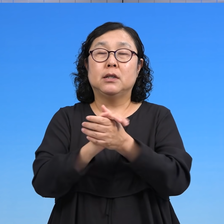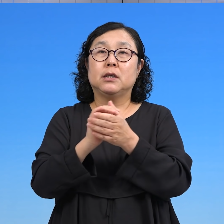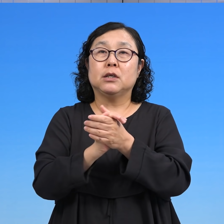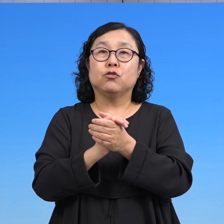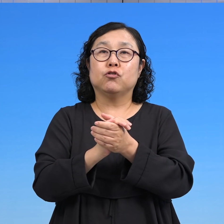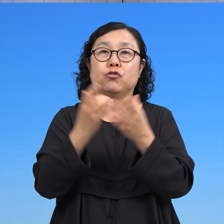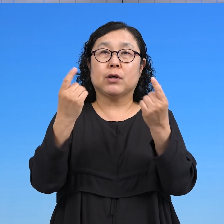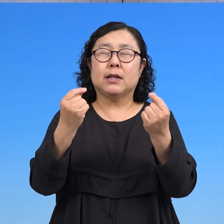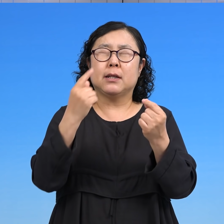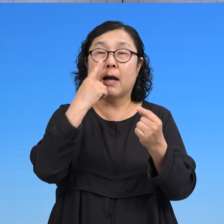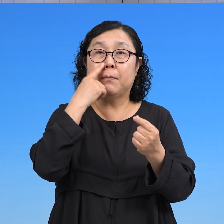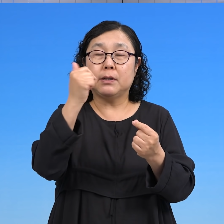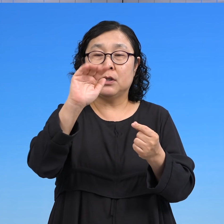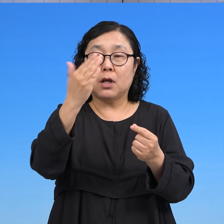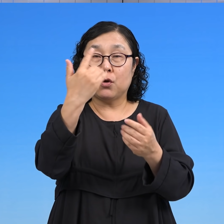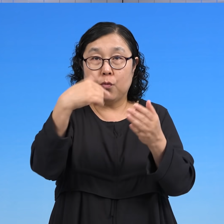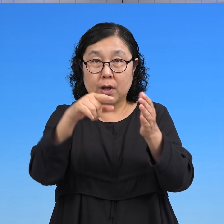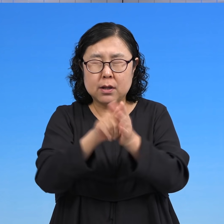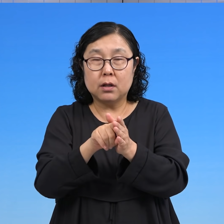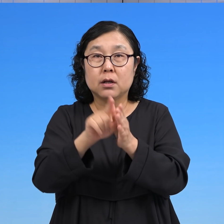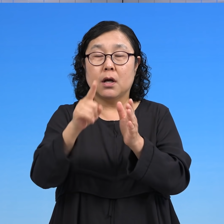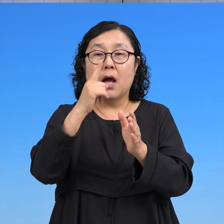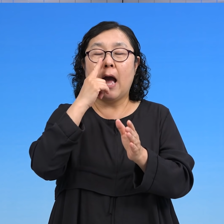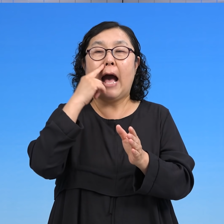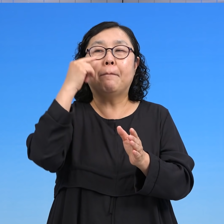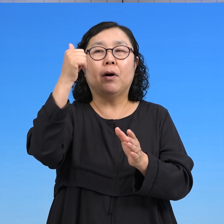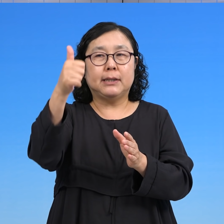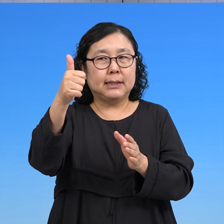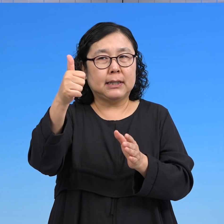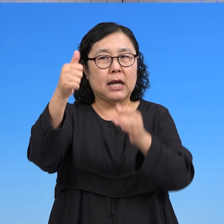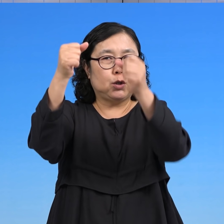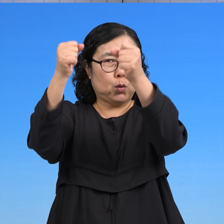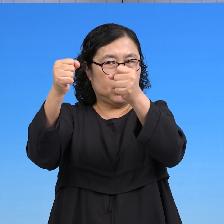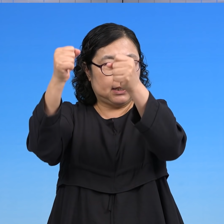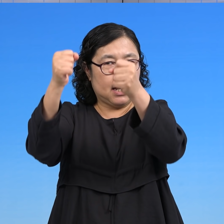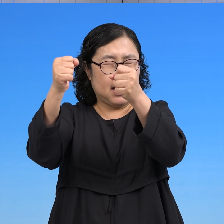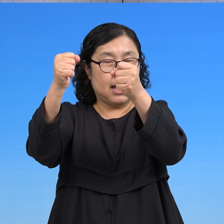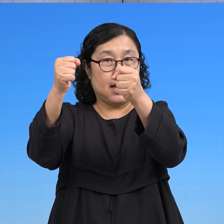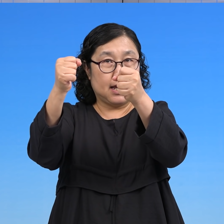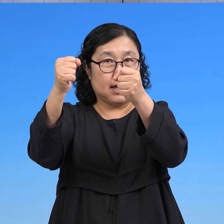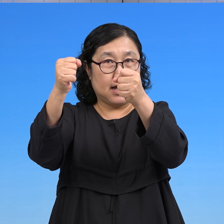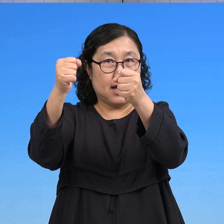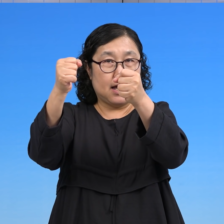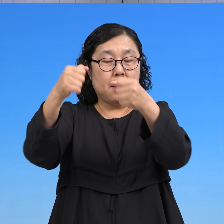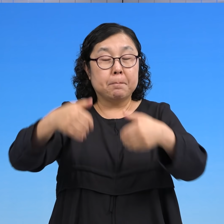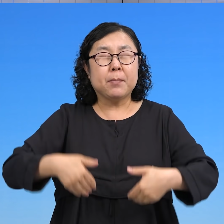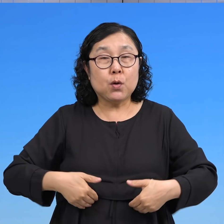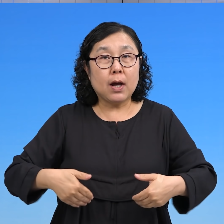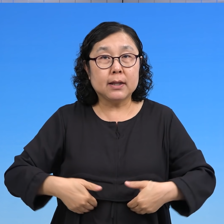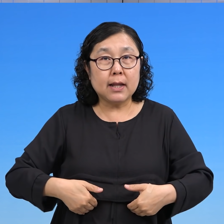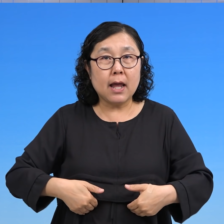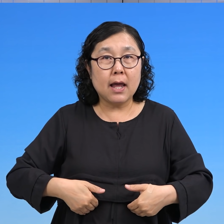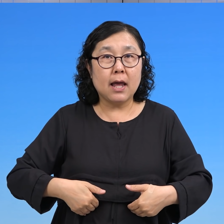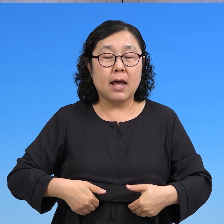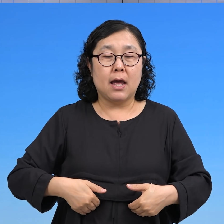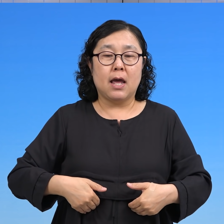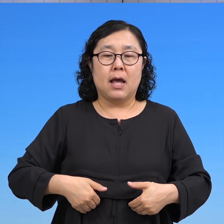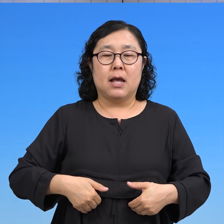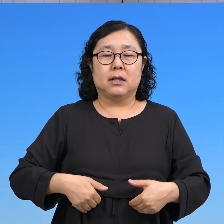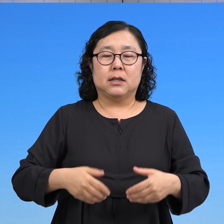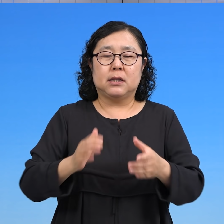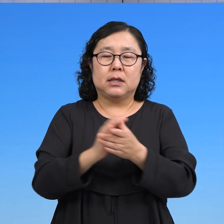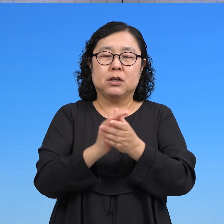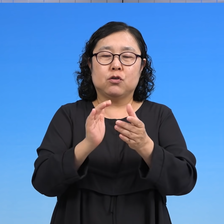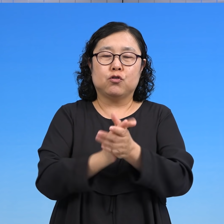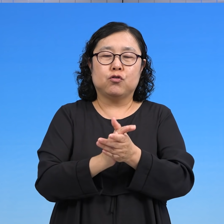친구 같은 아버지가 되기 위해서는 먼저 그 아버지의 존재가 자리매김이 돼야 되는데, 친구 같기만 한